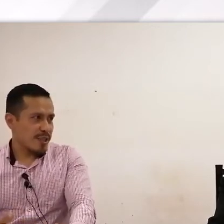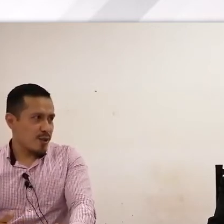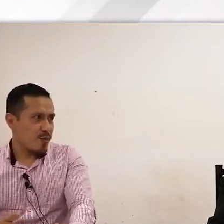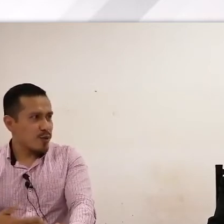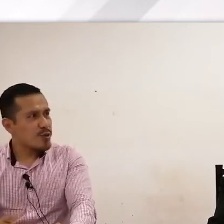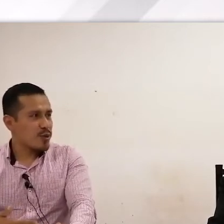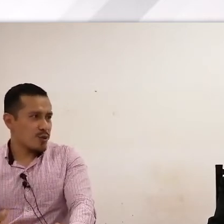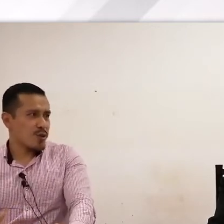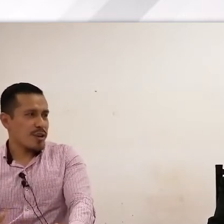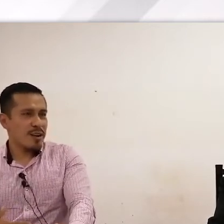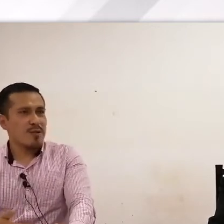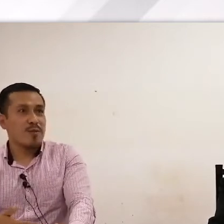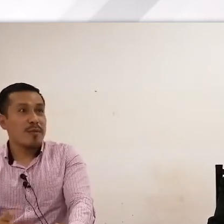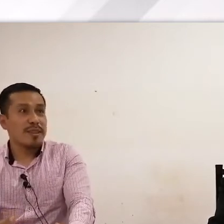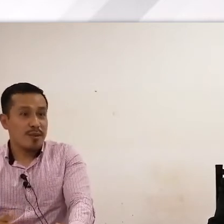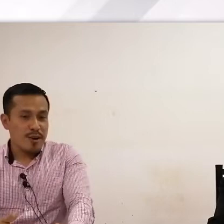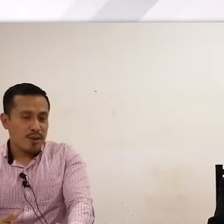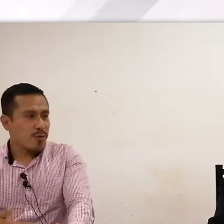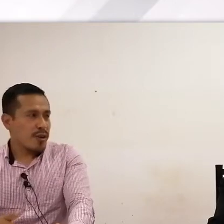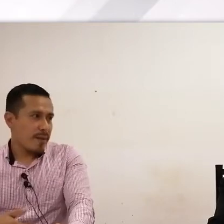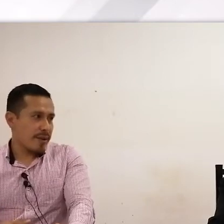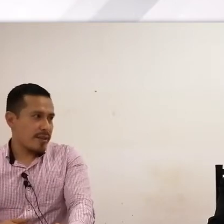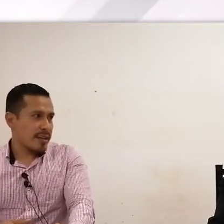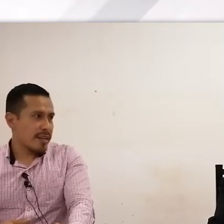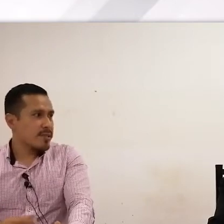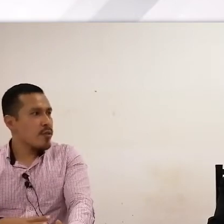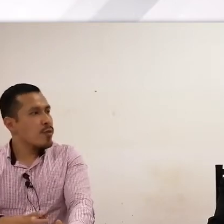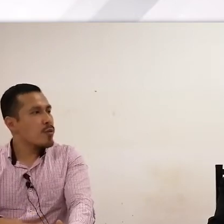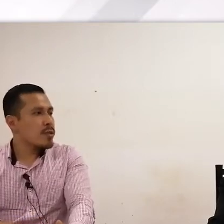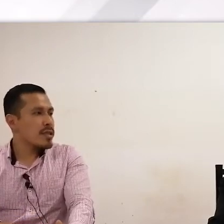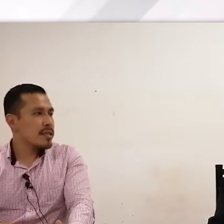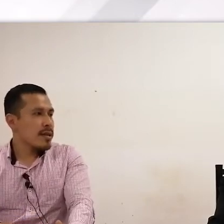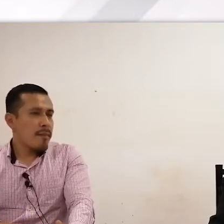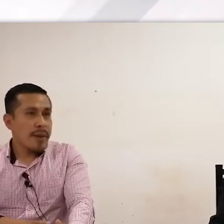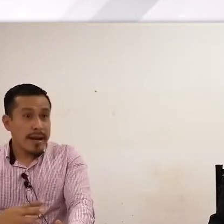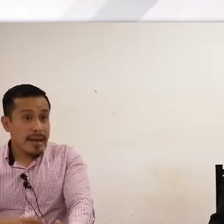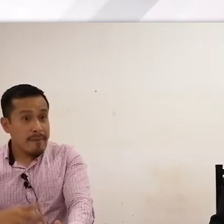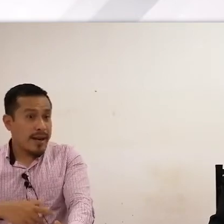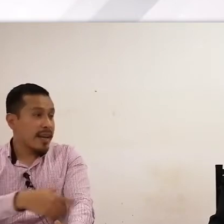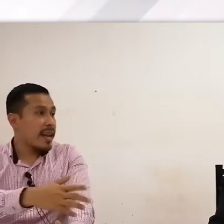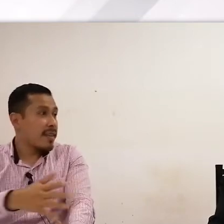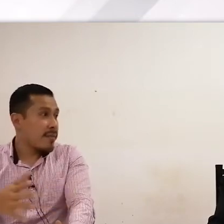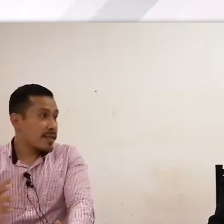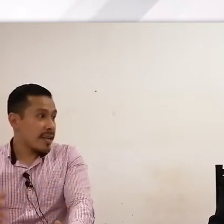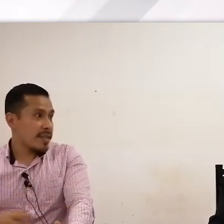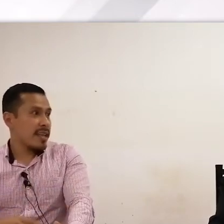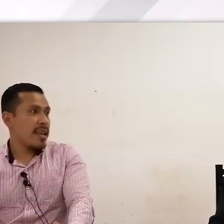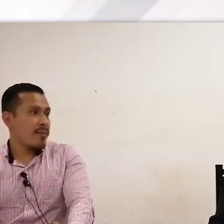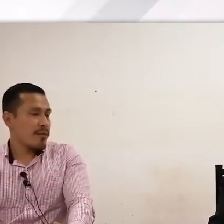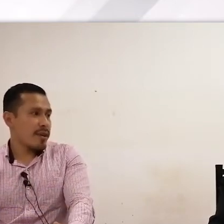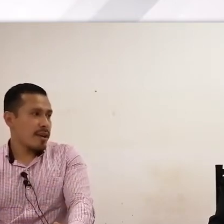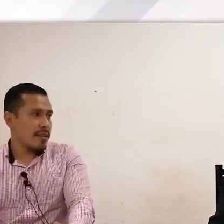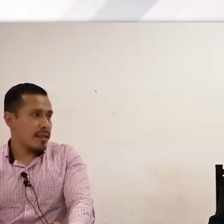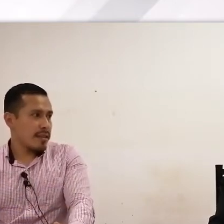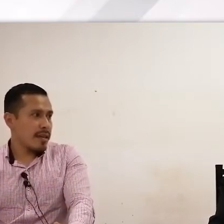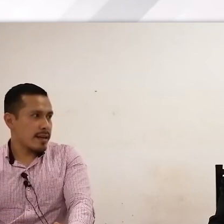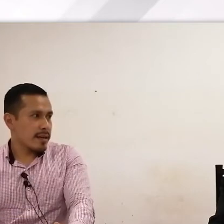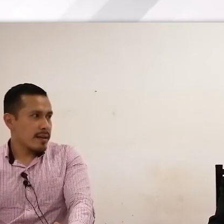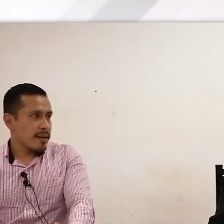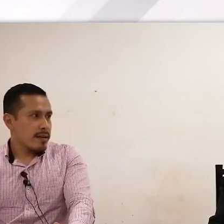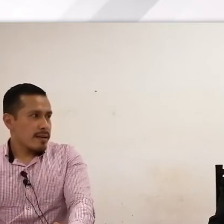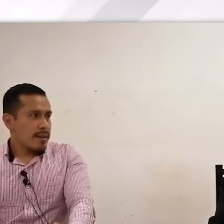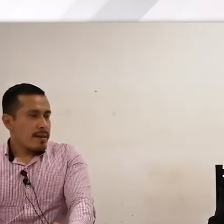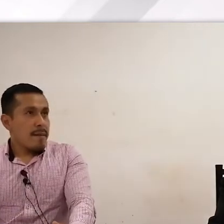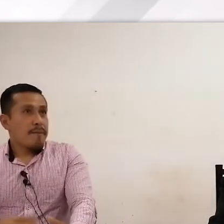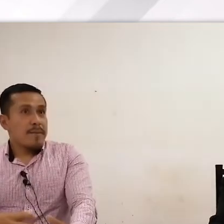a los dulces como chuchos, ¿no? En algún momento tuvo que aprender que son dulces. ¿Para qué? Para que la demás gente la pudiera